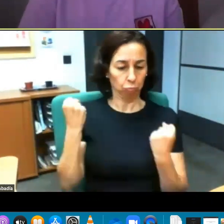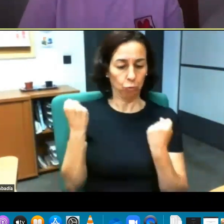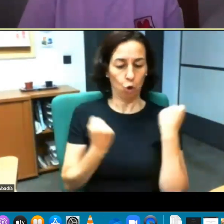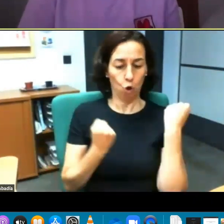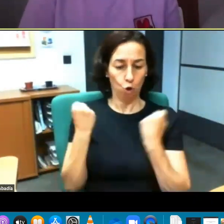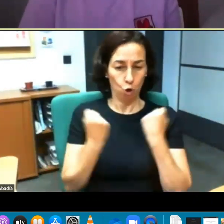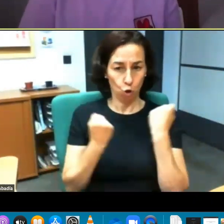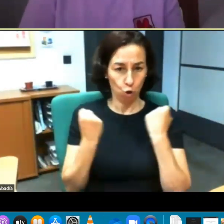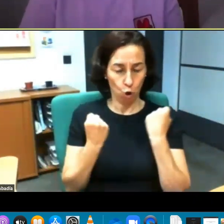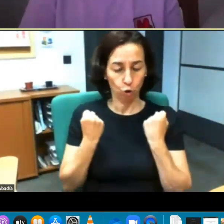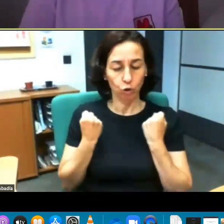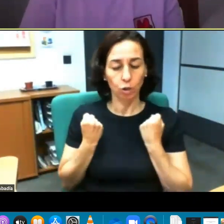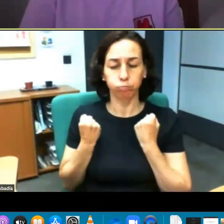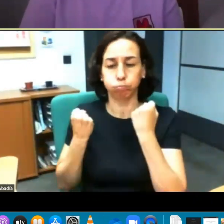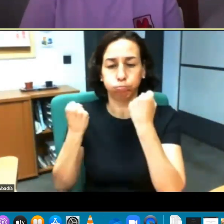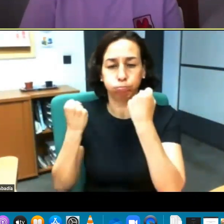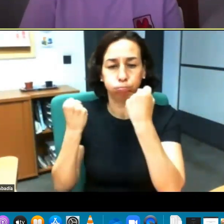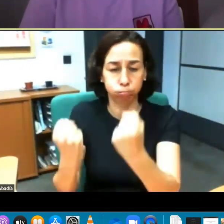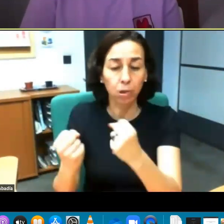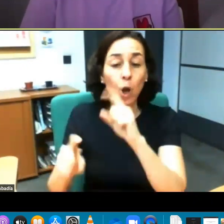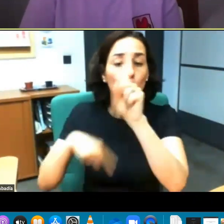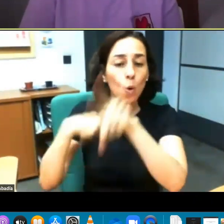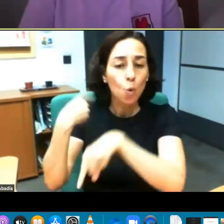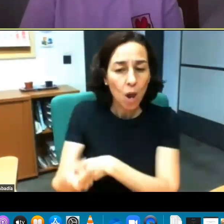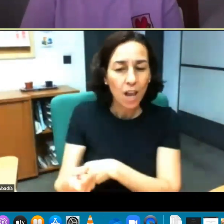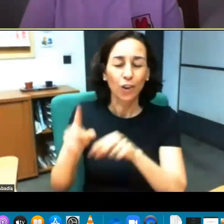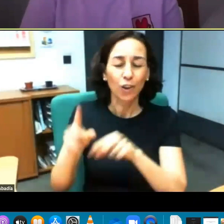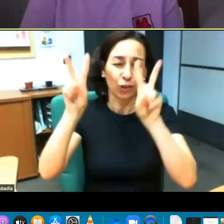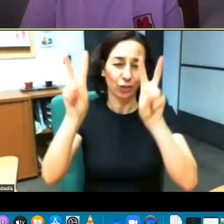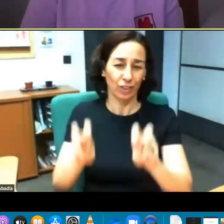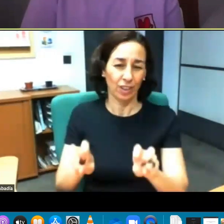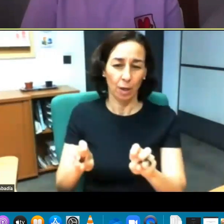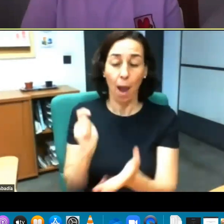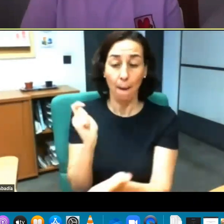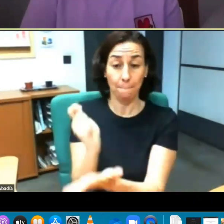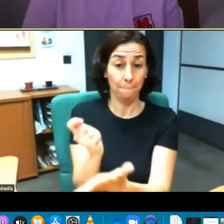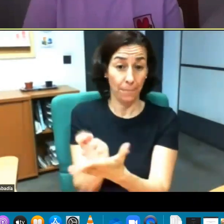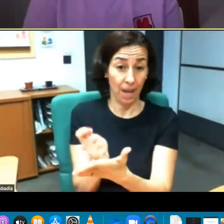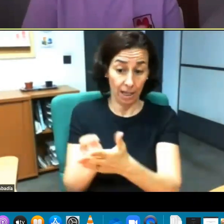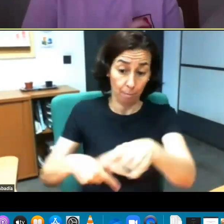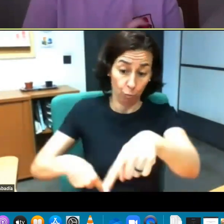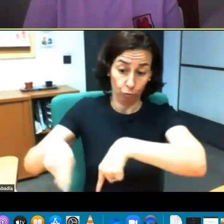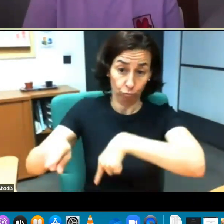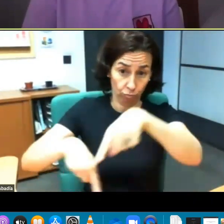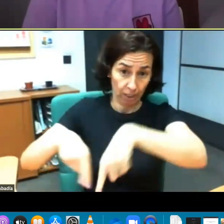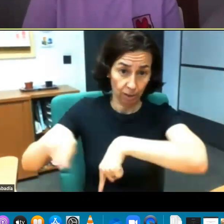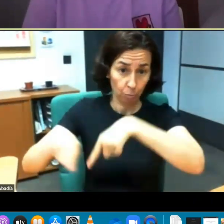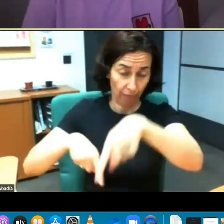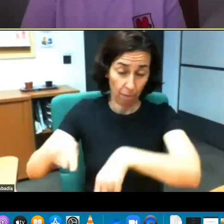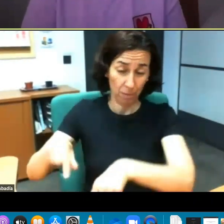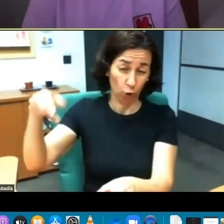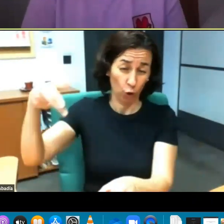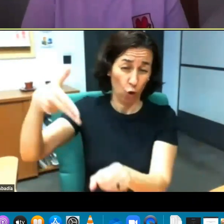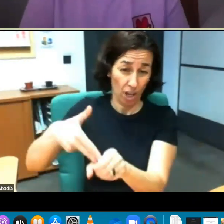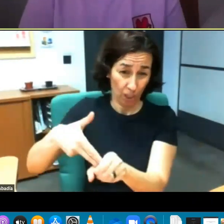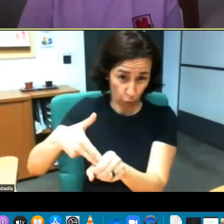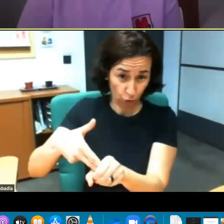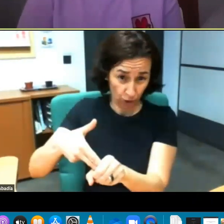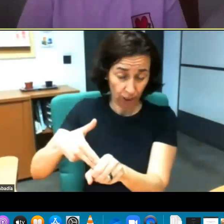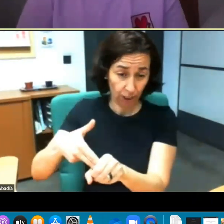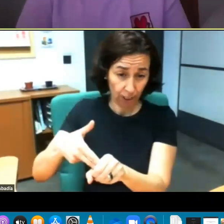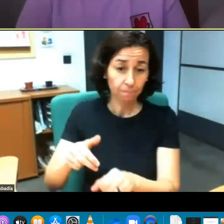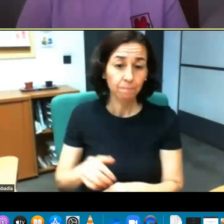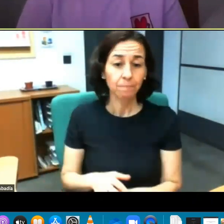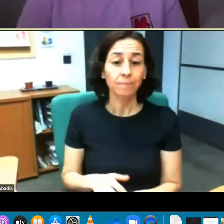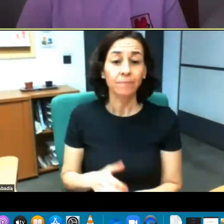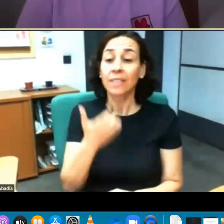a través de la liquidación de dietas, os pagaríamos ese traslado, lo que supone en gasolina, y en caso de que sea a través de